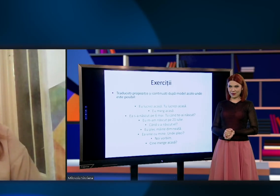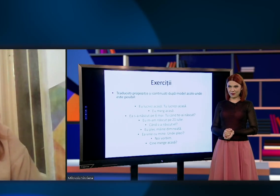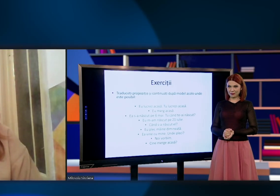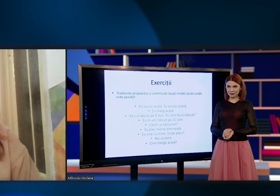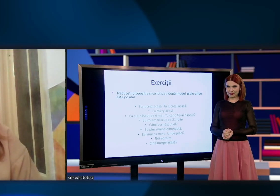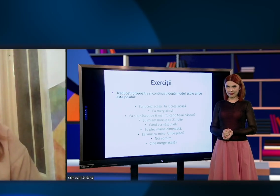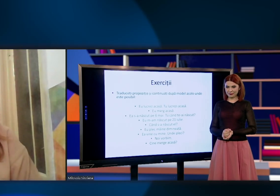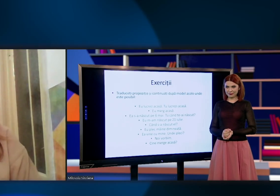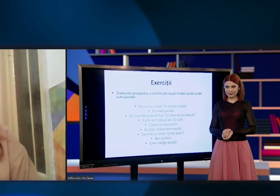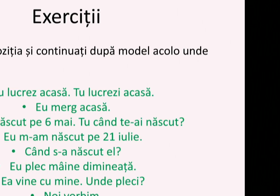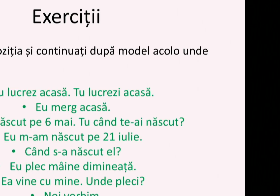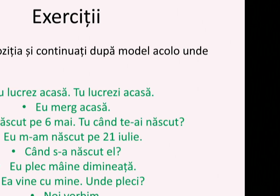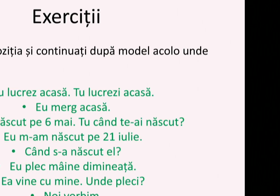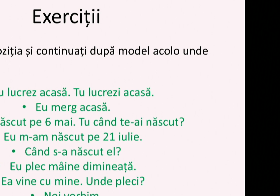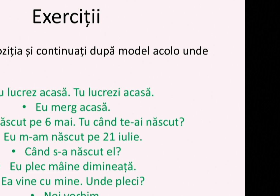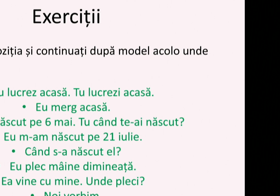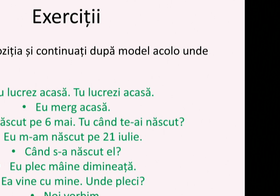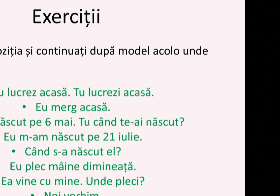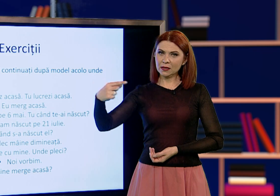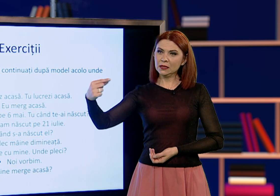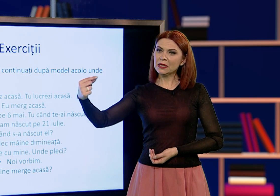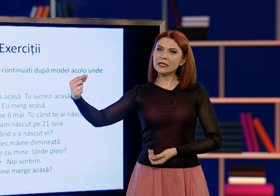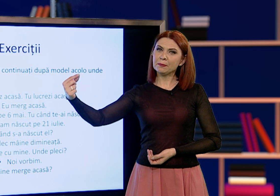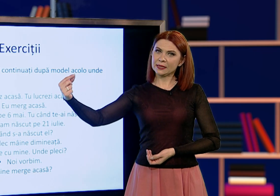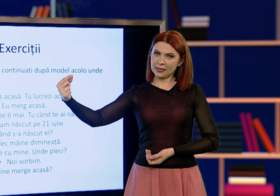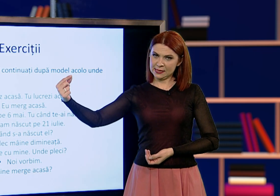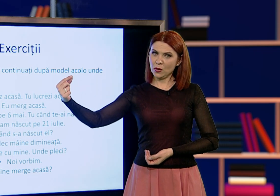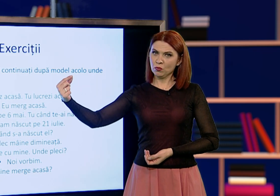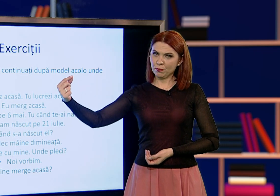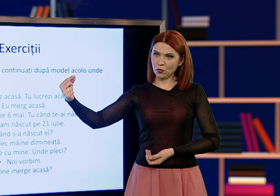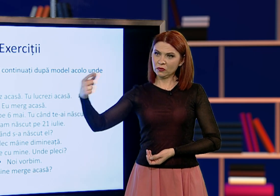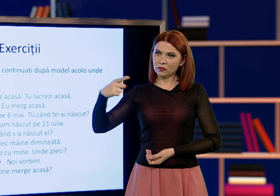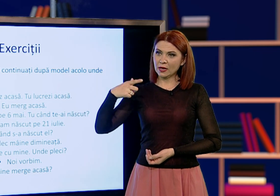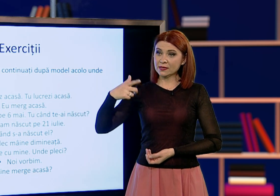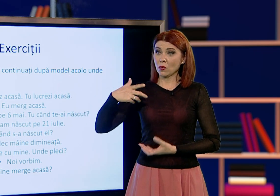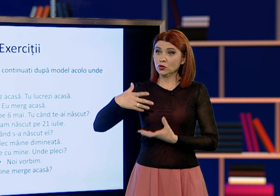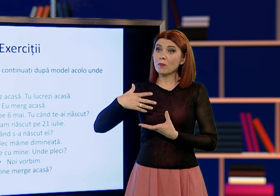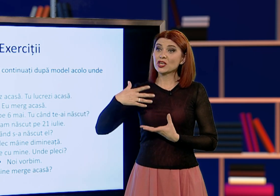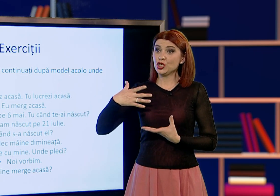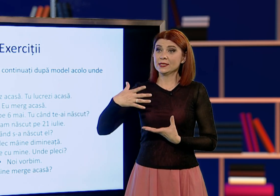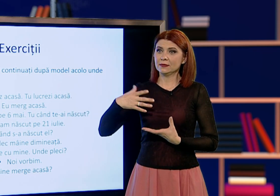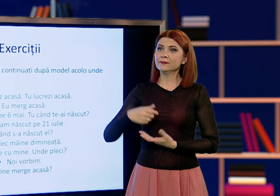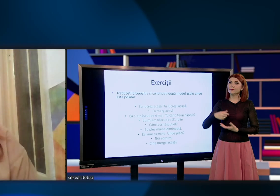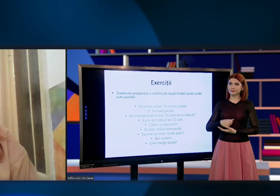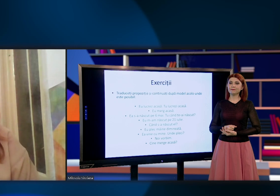plec de la mare la mic când mă îndepărtez de un punct Da sau când o mașină